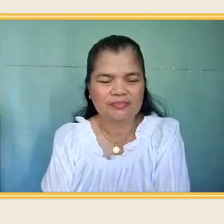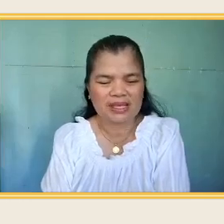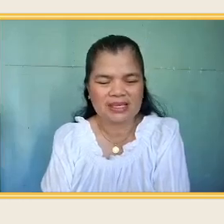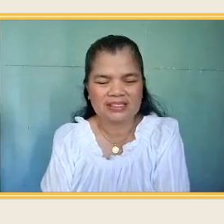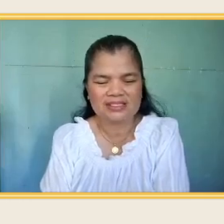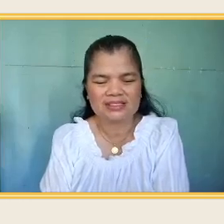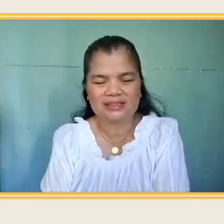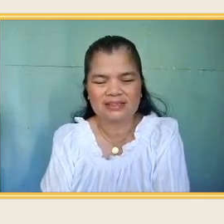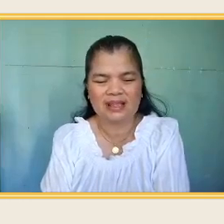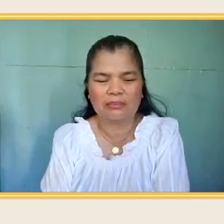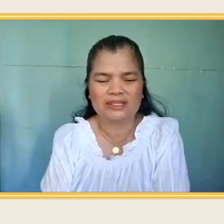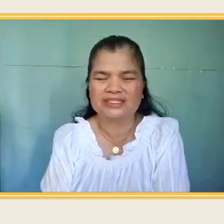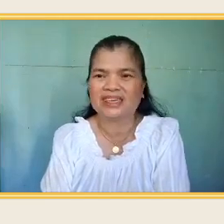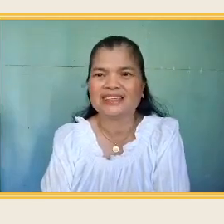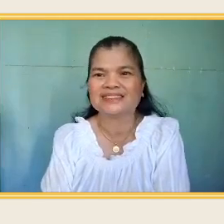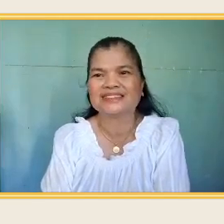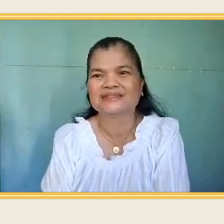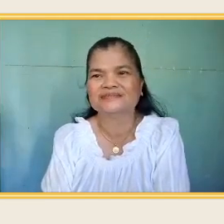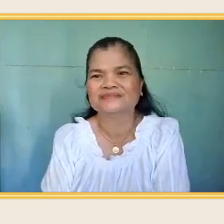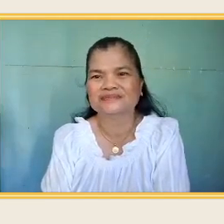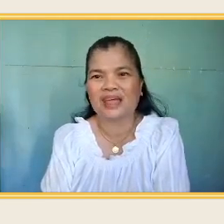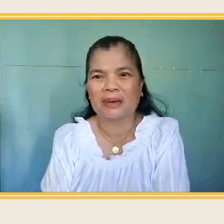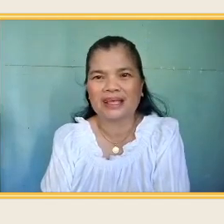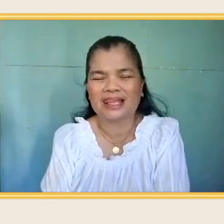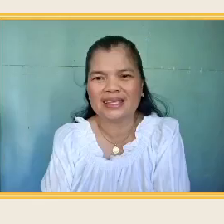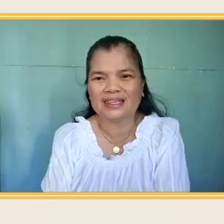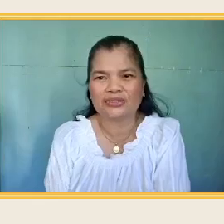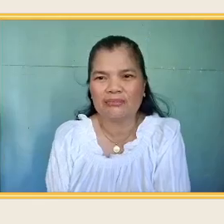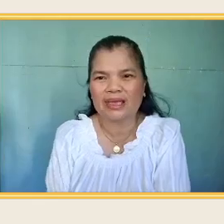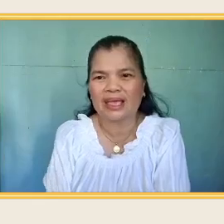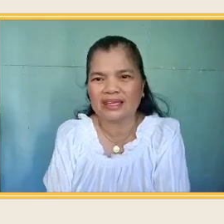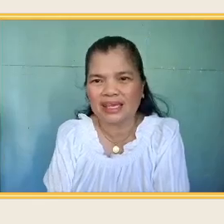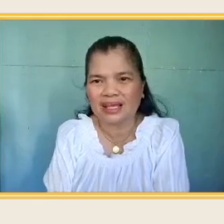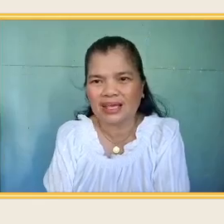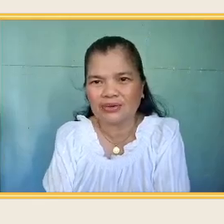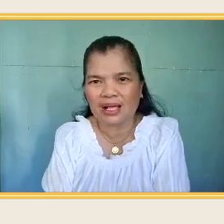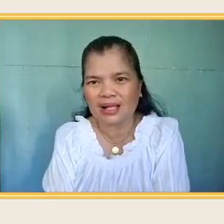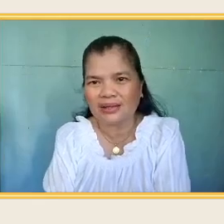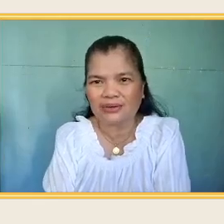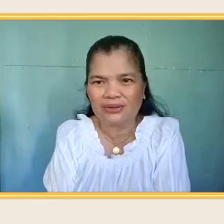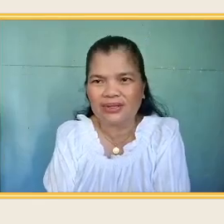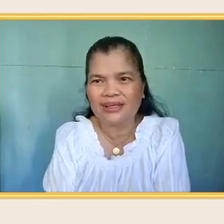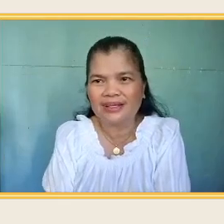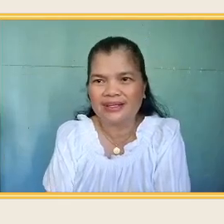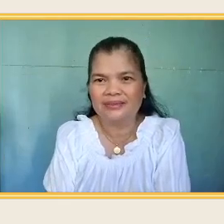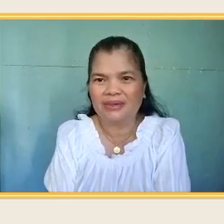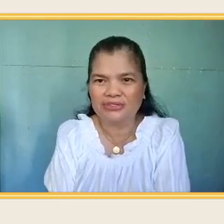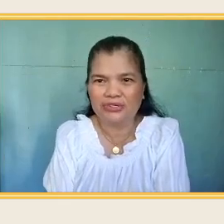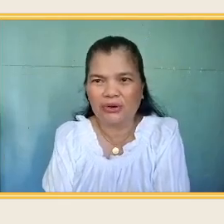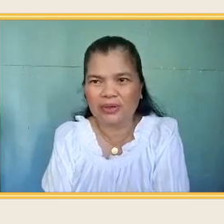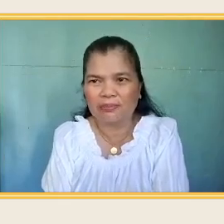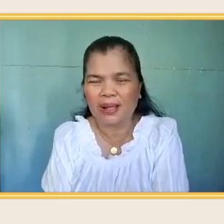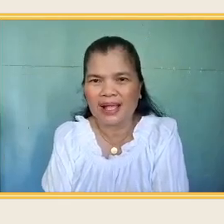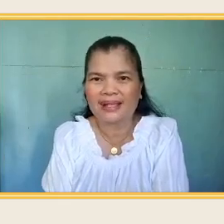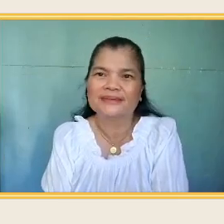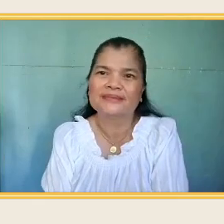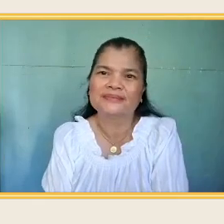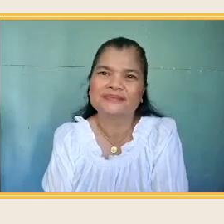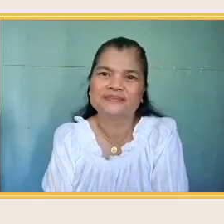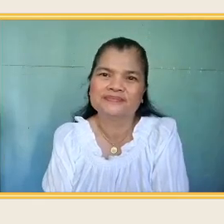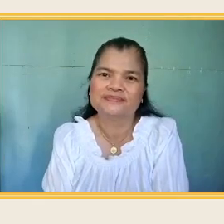Next, please. Number 6. Napakadali nito. May idea na kayo kaagad, oh. May drawing